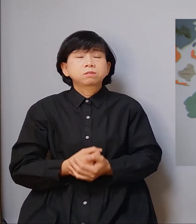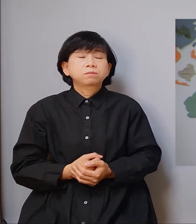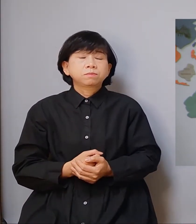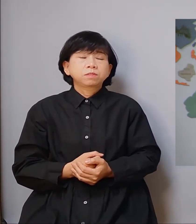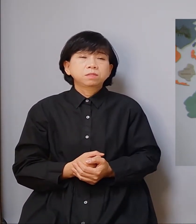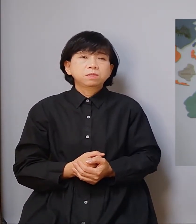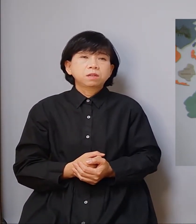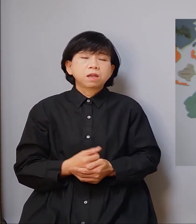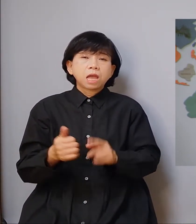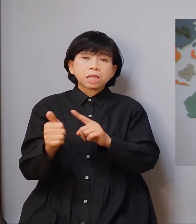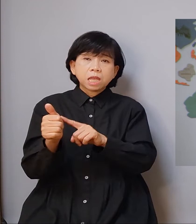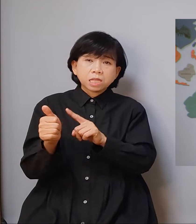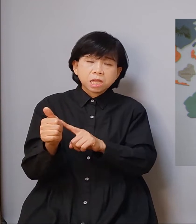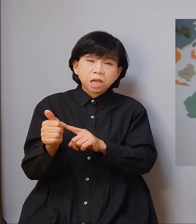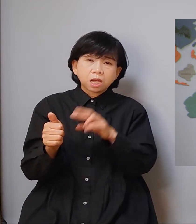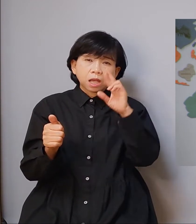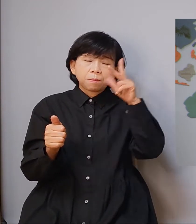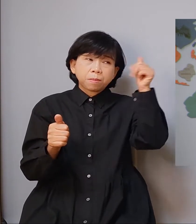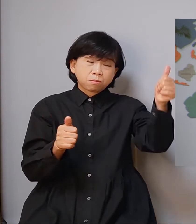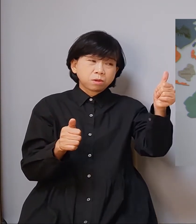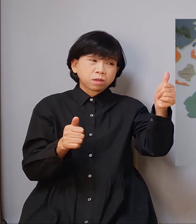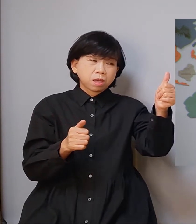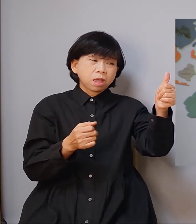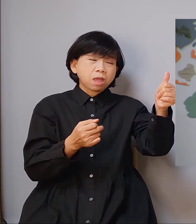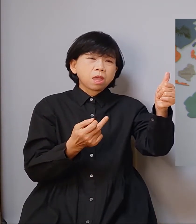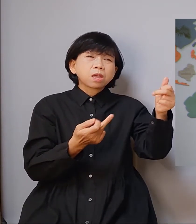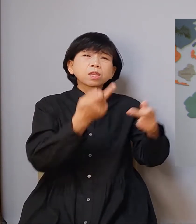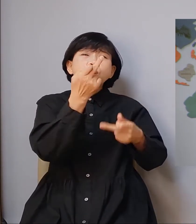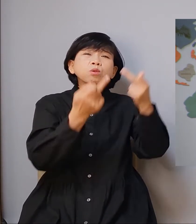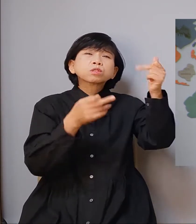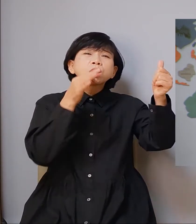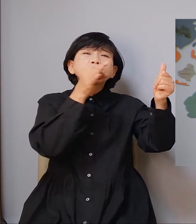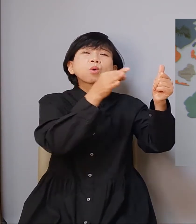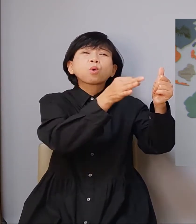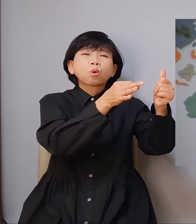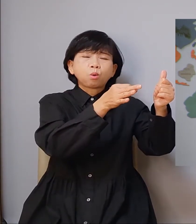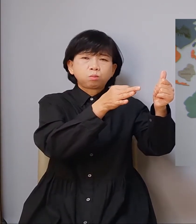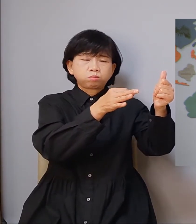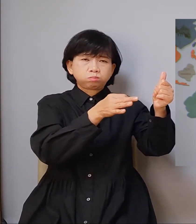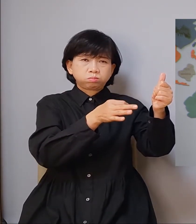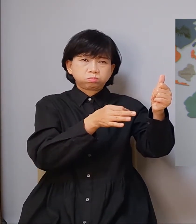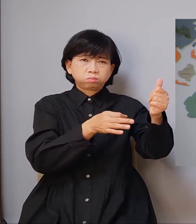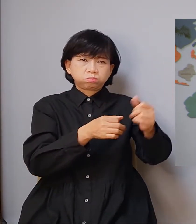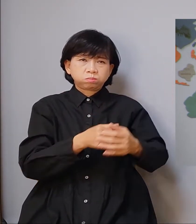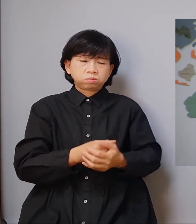아나니아가 핍박자 사울에게 형제라고 말할 수 있겠냐고.